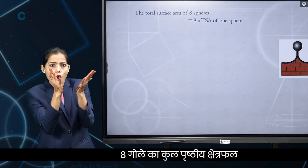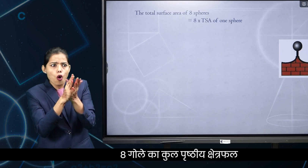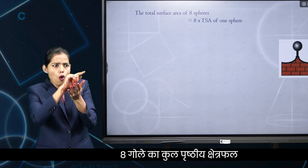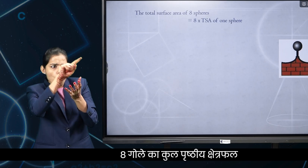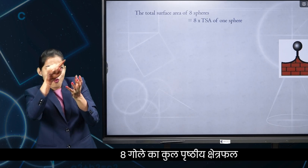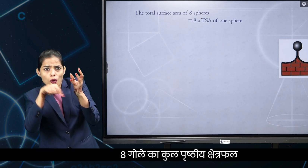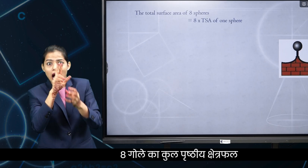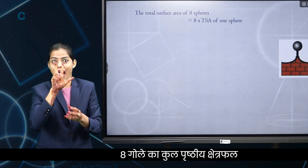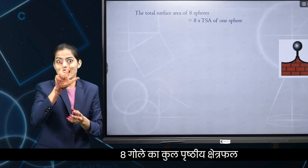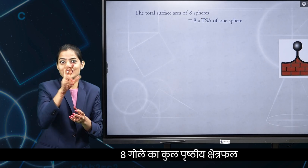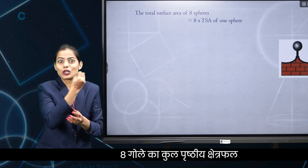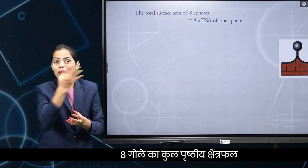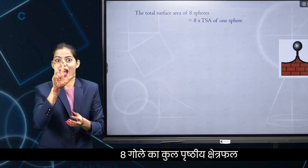गोले का कुल पृष्ठीय क्षेत्रफल